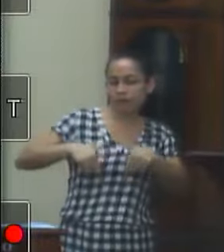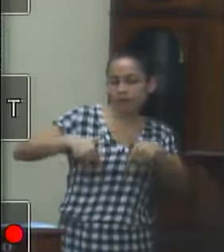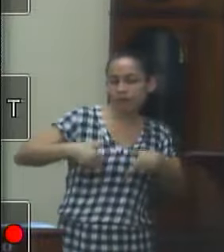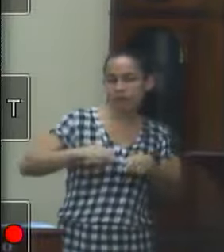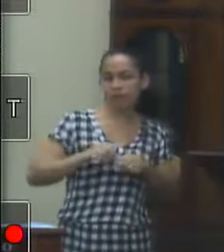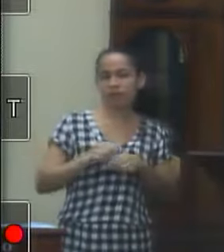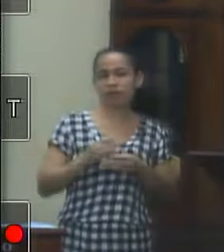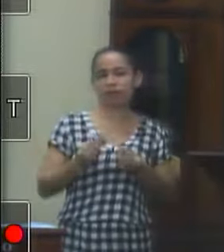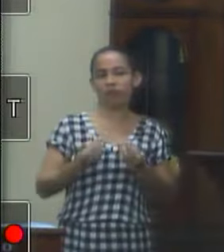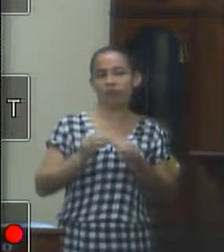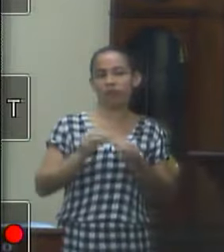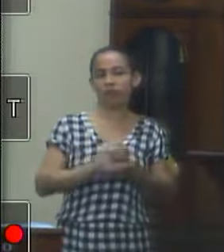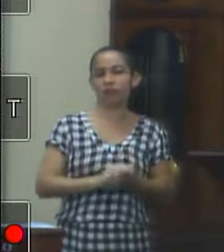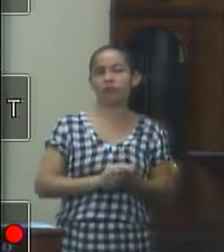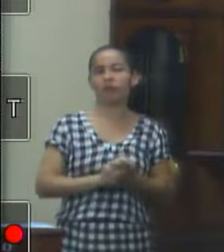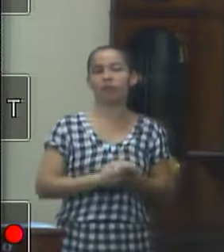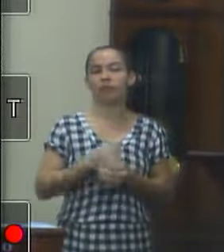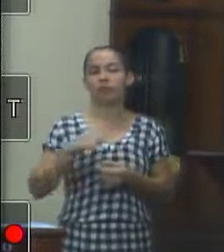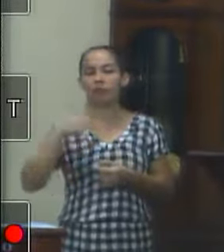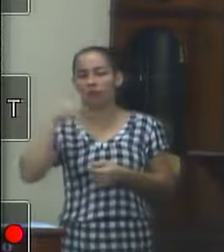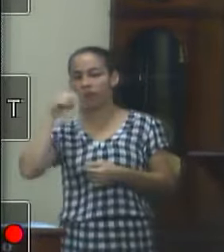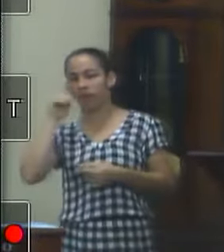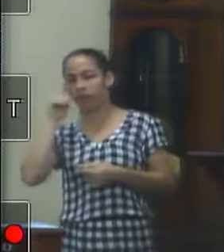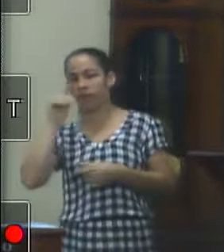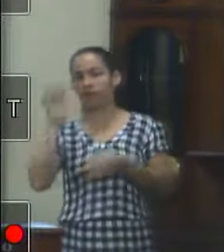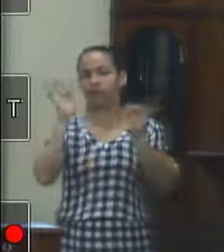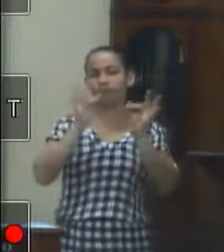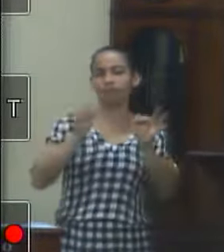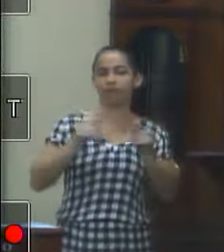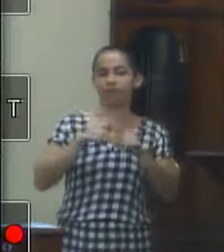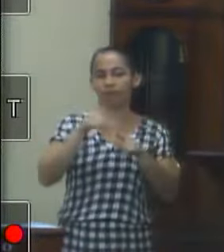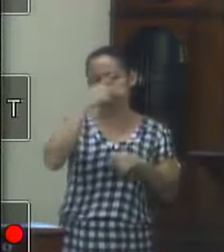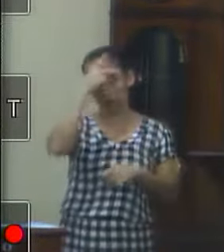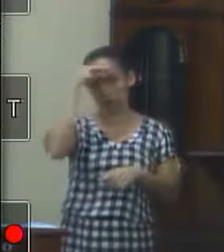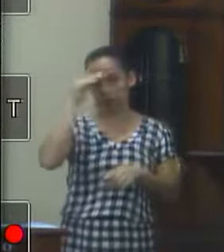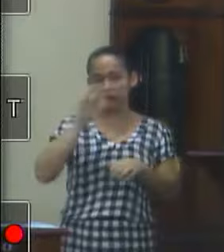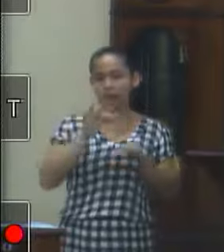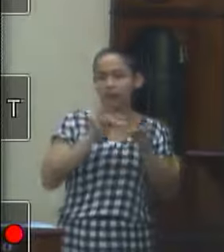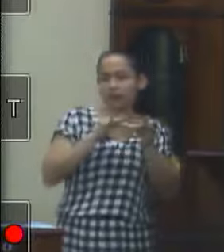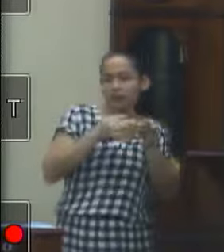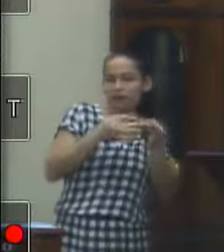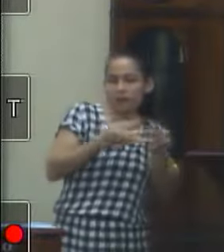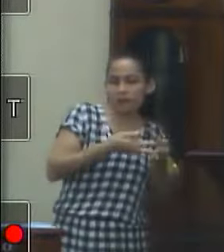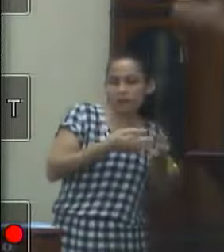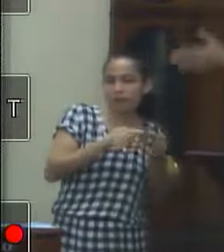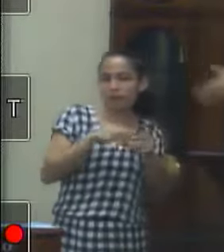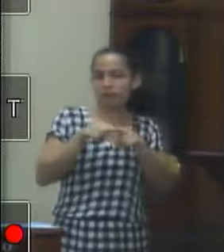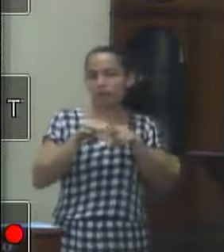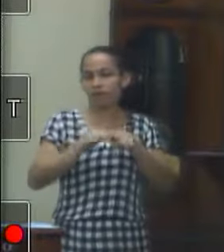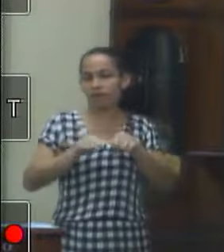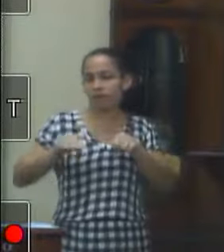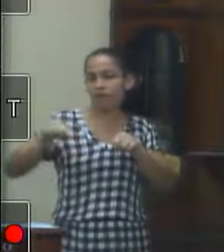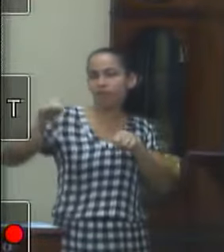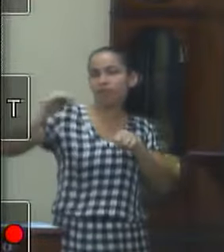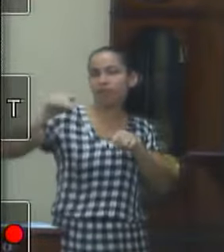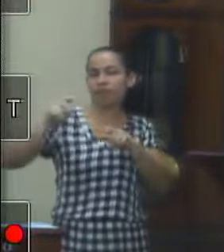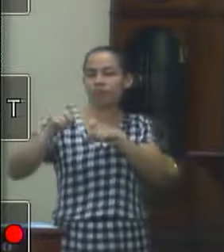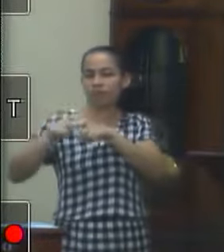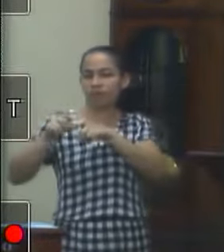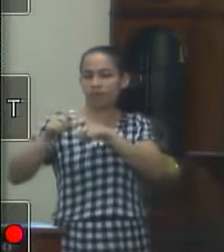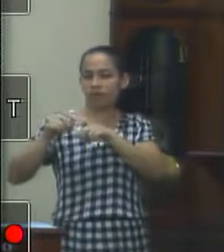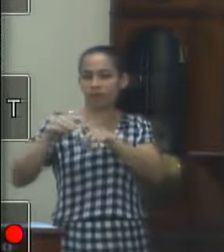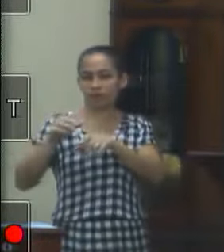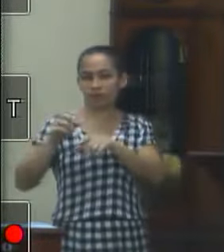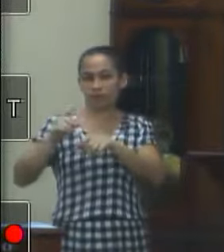dignidade. E ontem eu fiquei muito feliz de ver a pessoa do mais humilde ao médico renomado, que saiu lá do